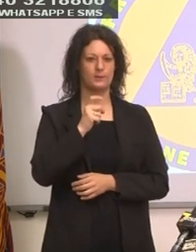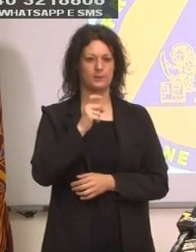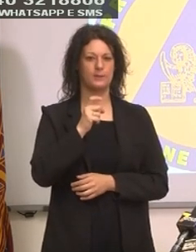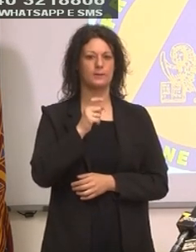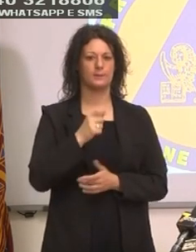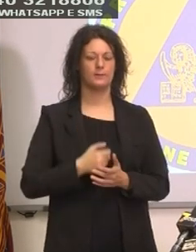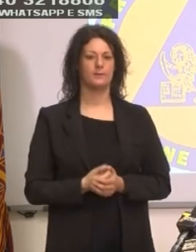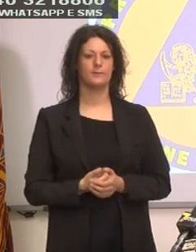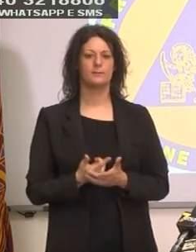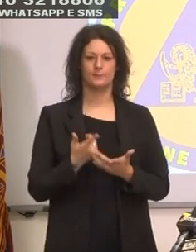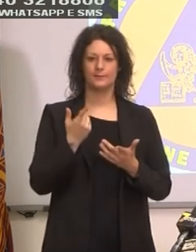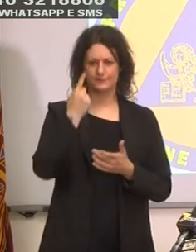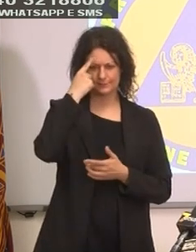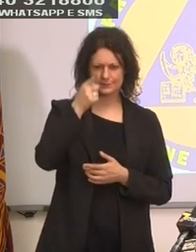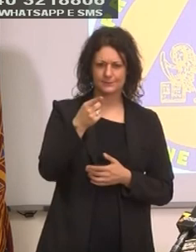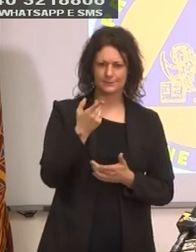sei impreparato, non va bene.